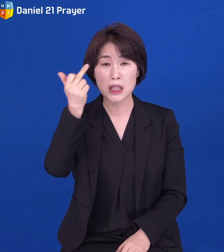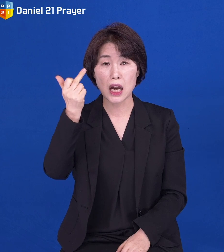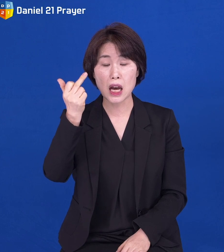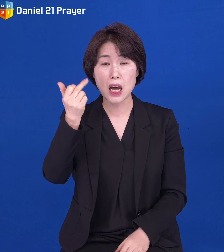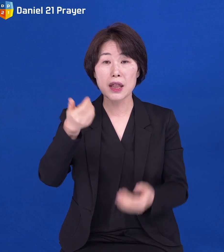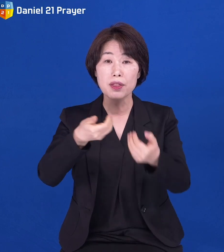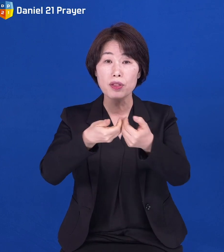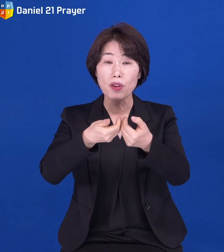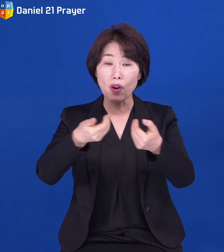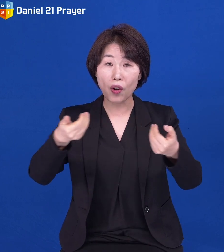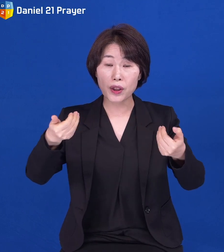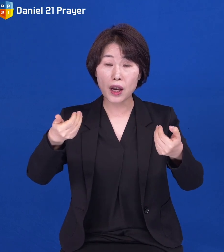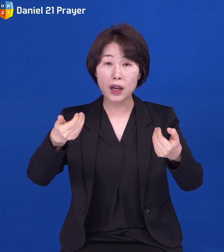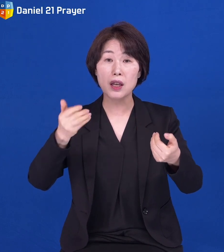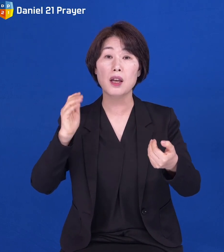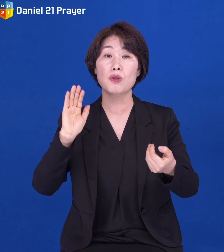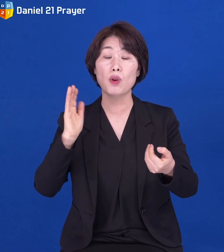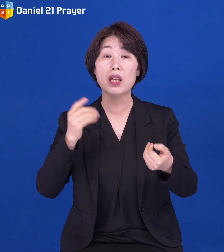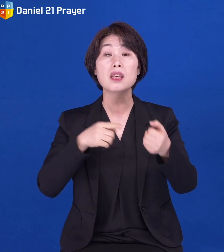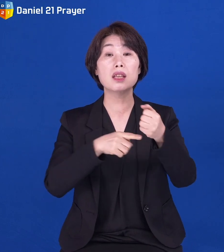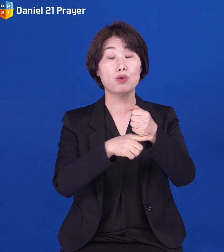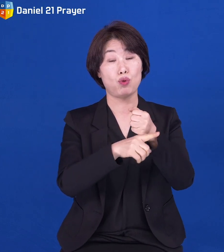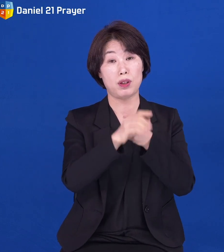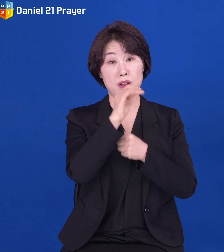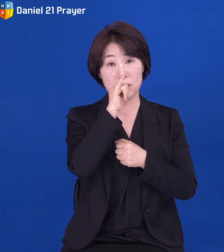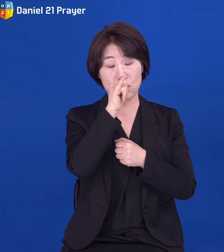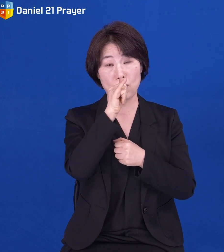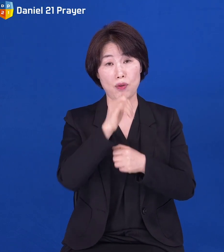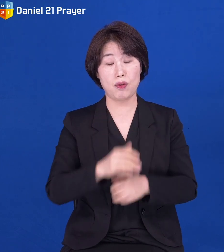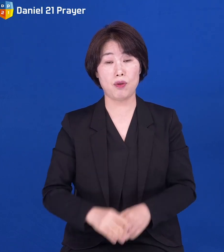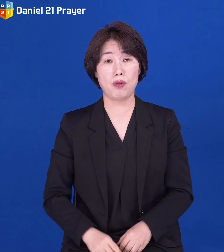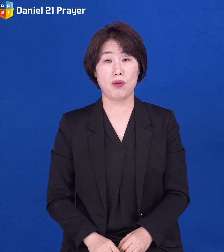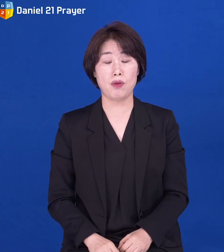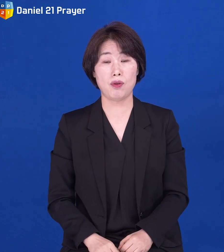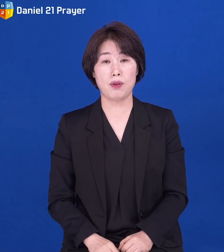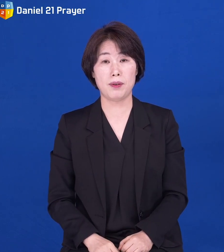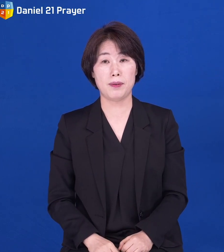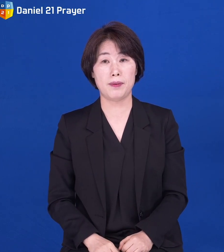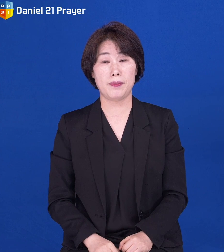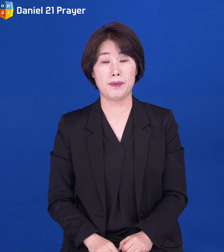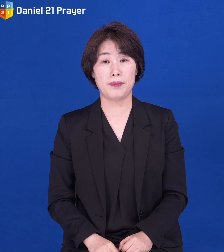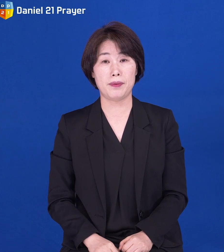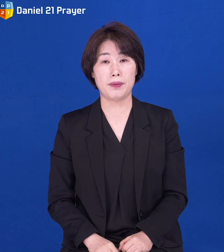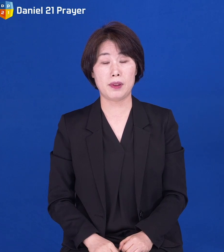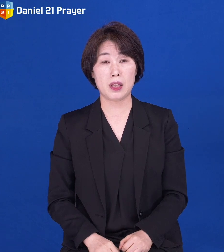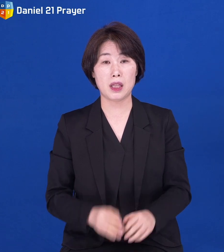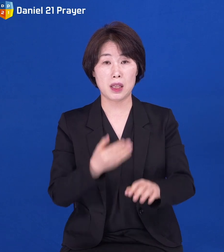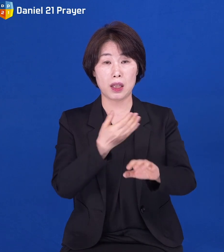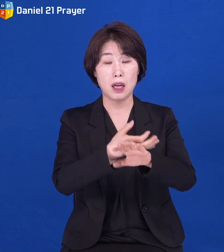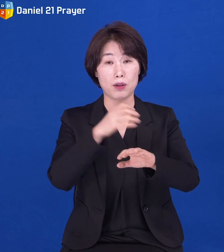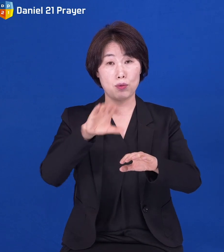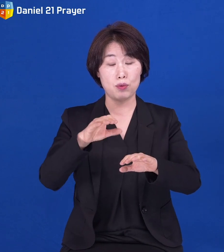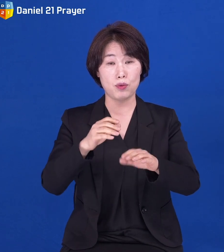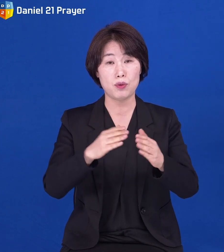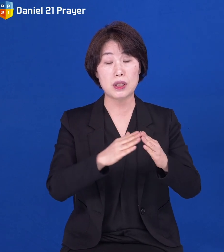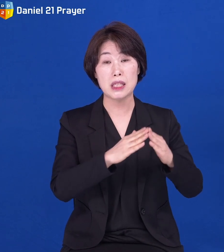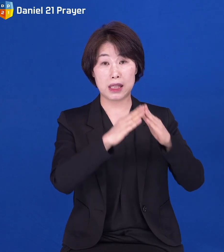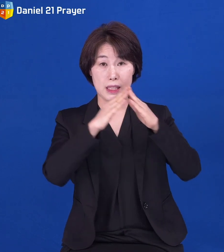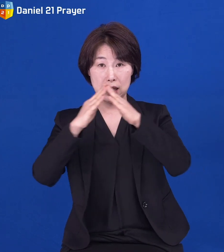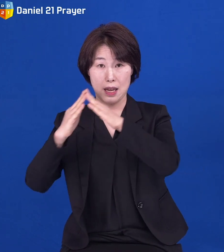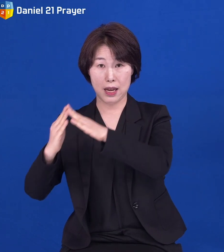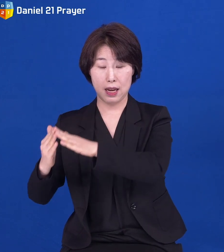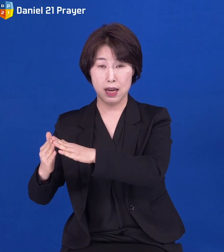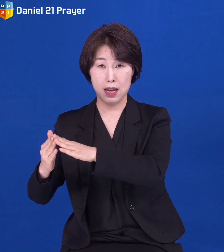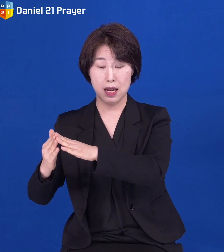이유, 울산에서 되게 힘들어져서 이제 다른 곳으로 이사를 가게 됐는데